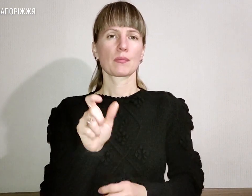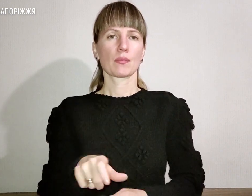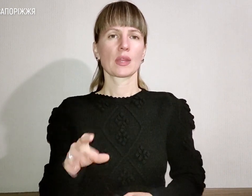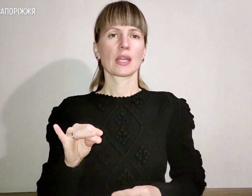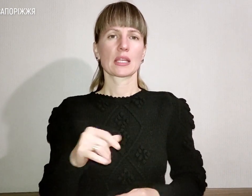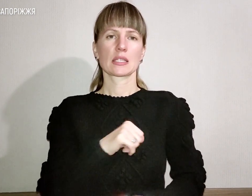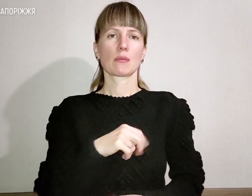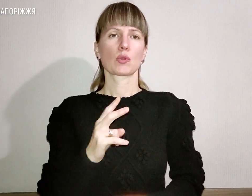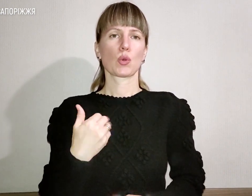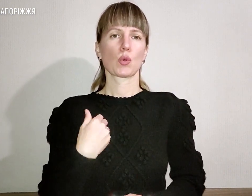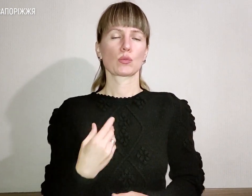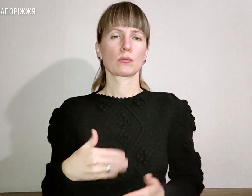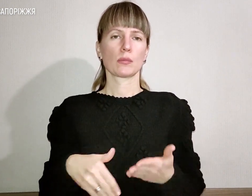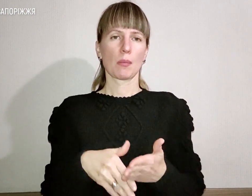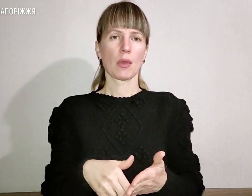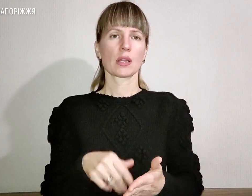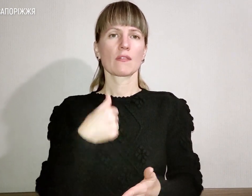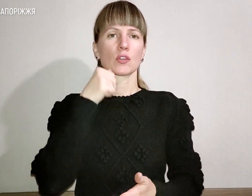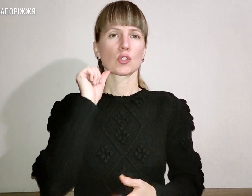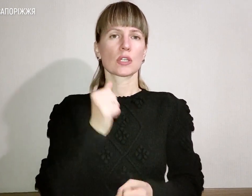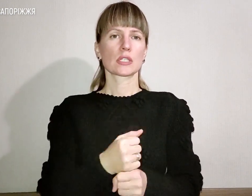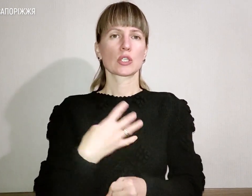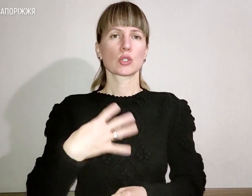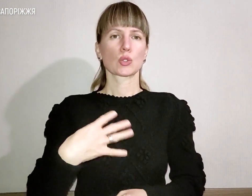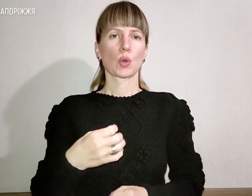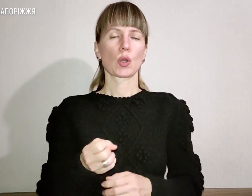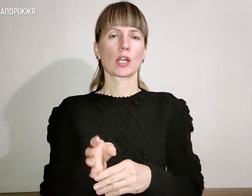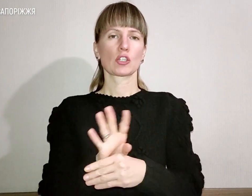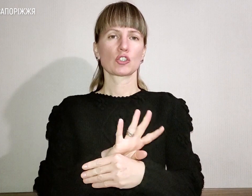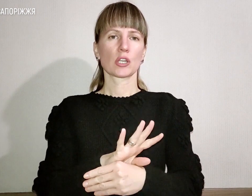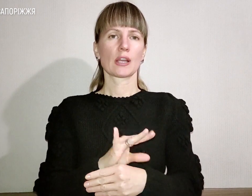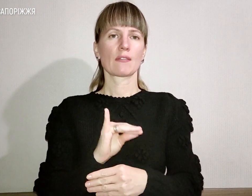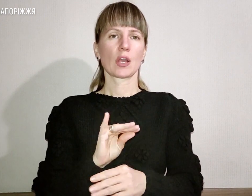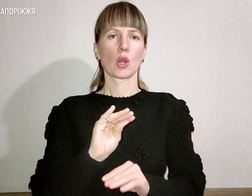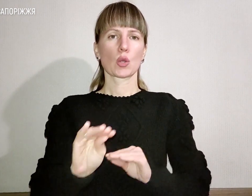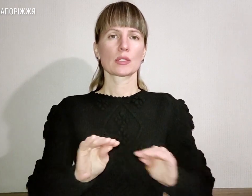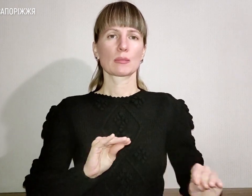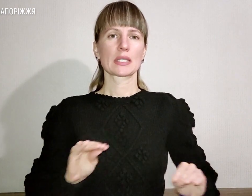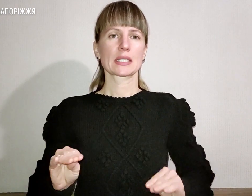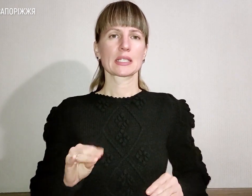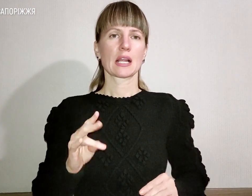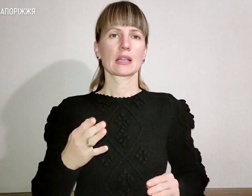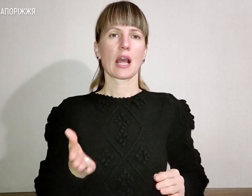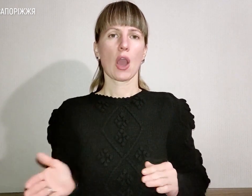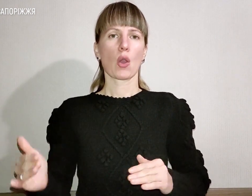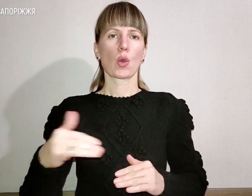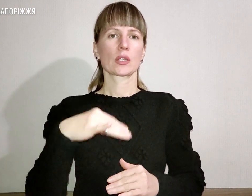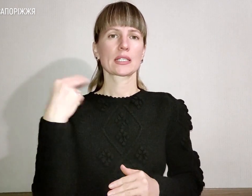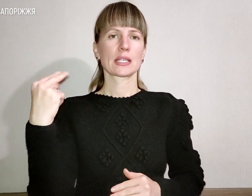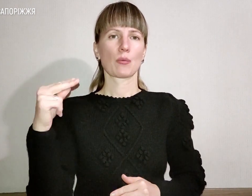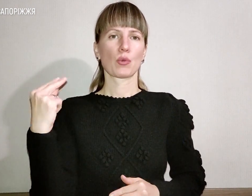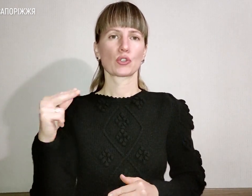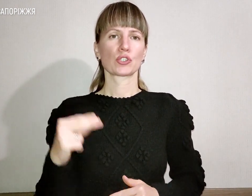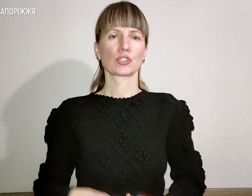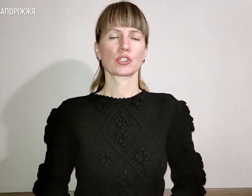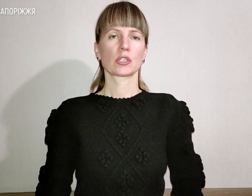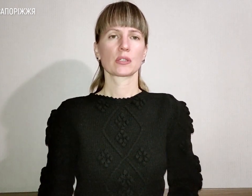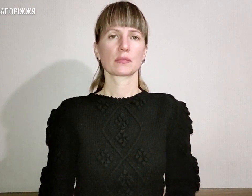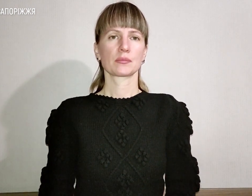добровольці. Вчора виготовили 40 їжаків та розмістили їх на околицях Запоріжжя.